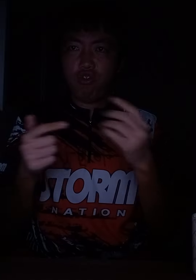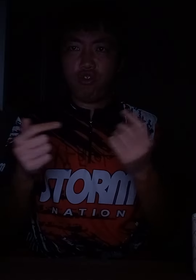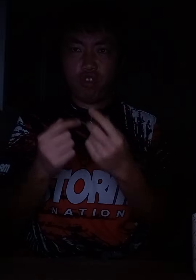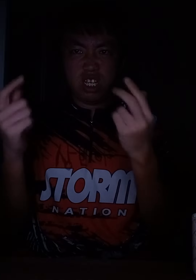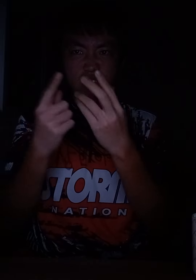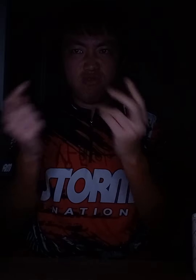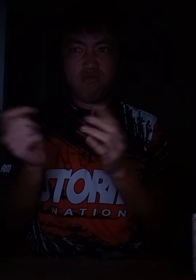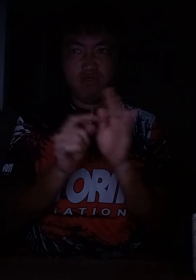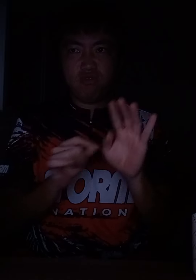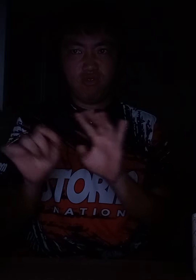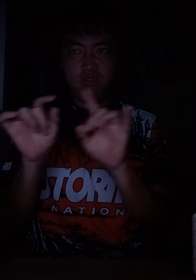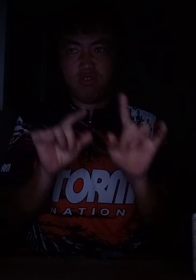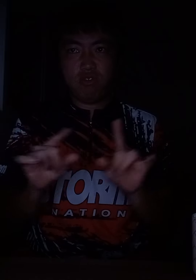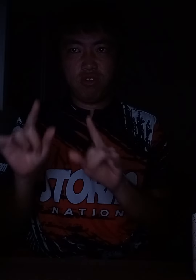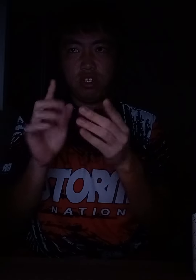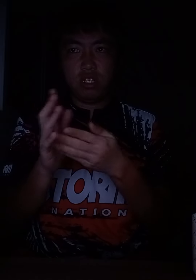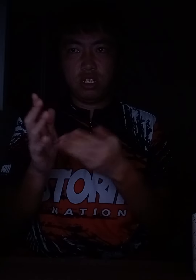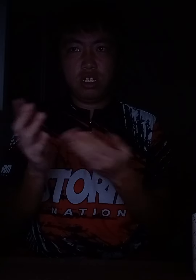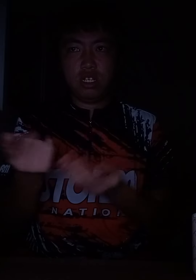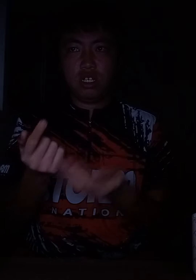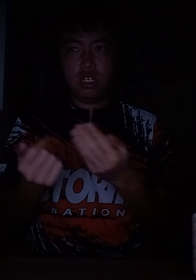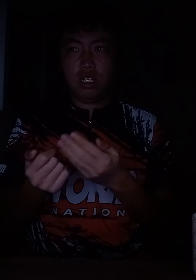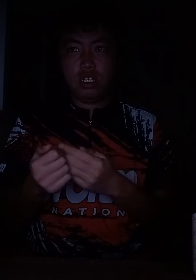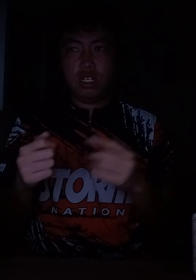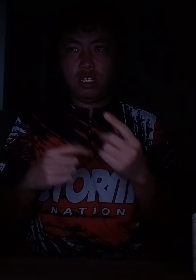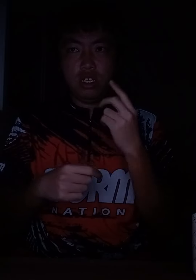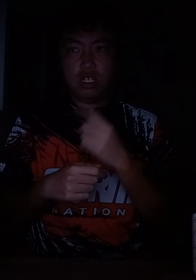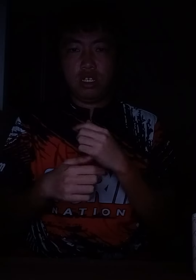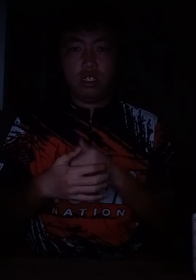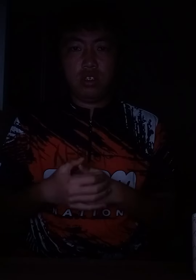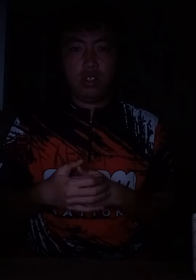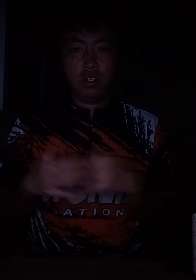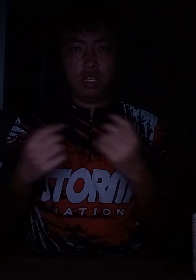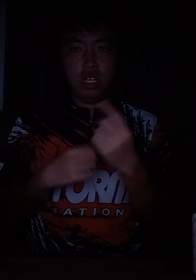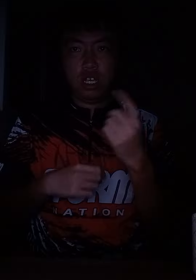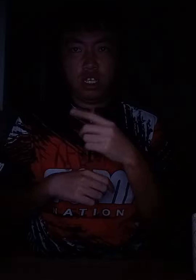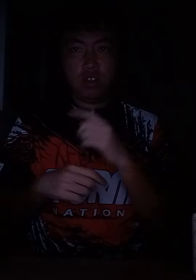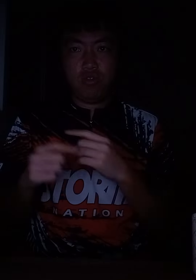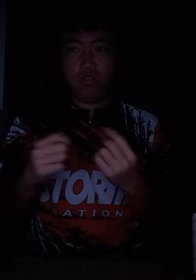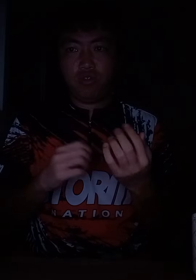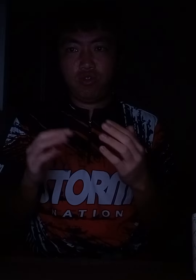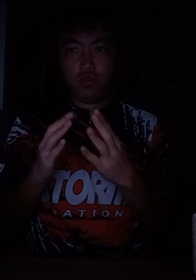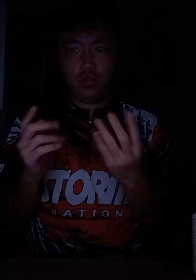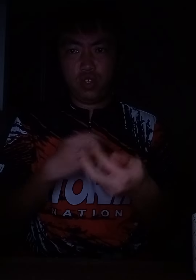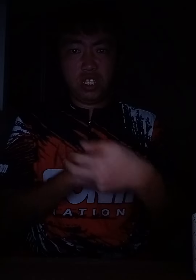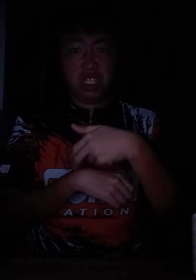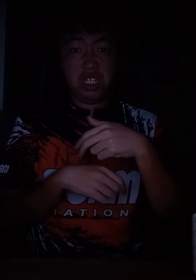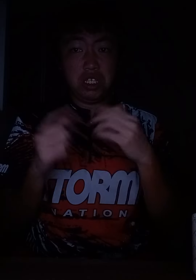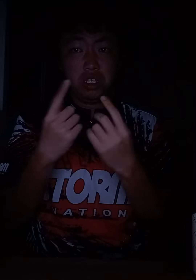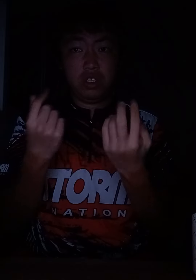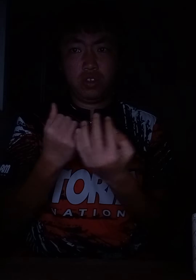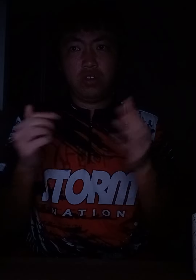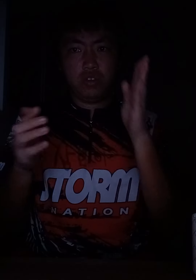구속 수사 원칙 등 엄정 대응 방침을 밝혔는데요. 경찰은 A씨의 경우 지하철 운행이 일시 정지될